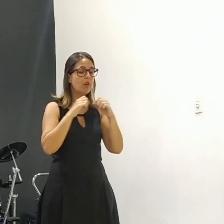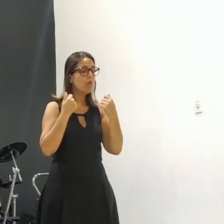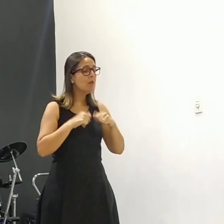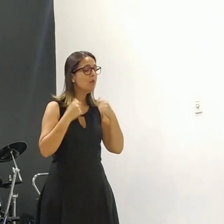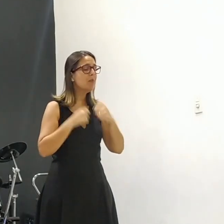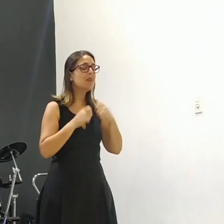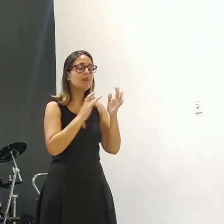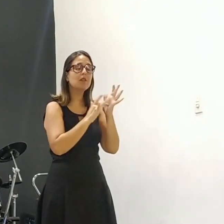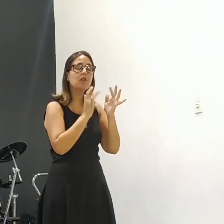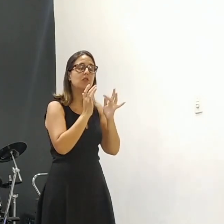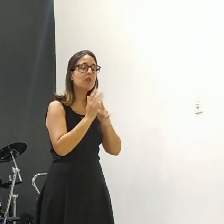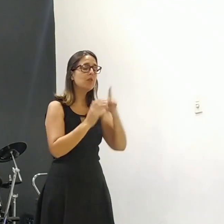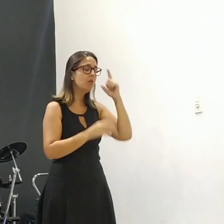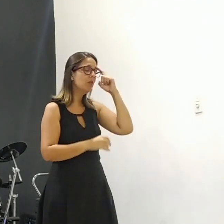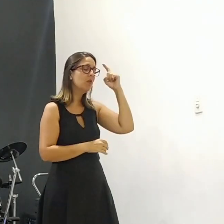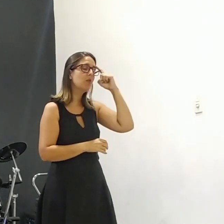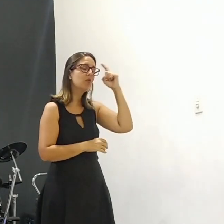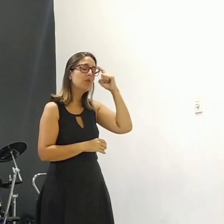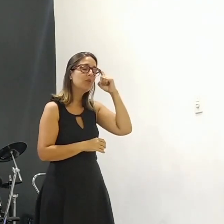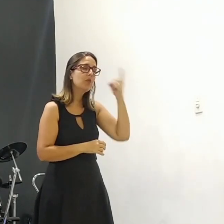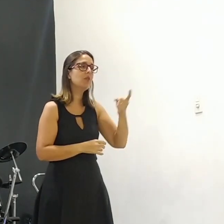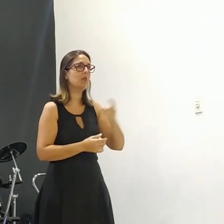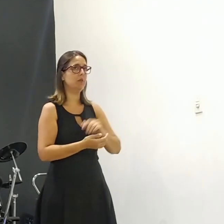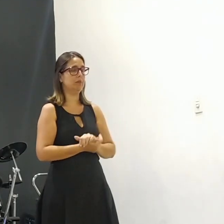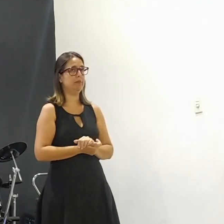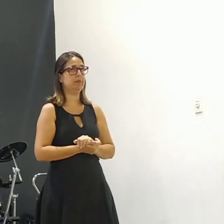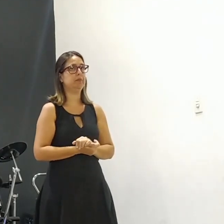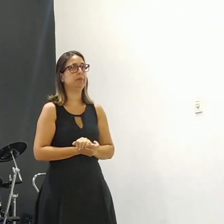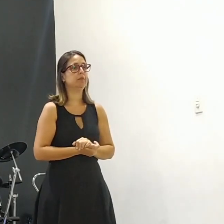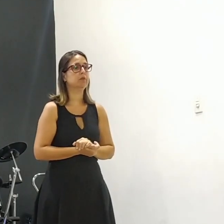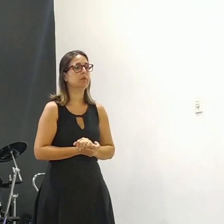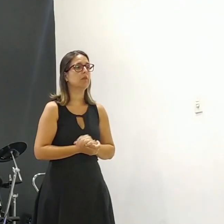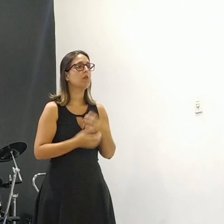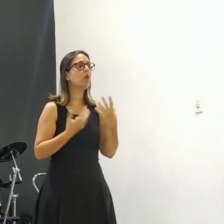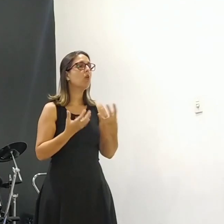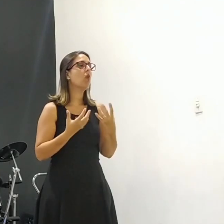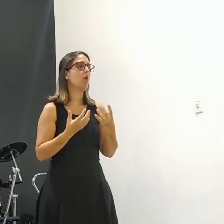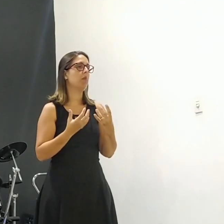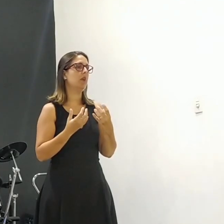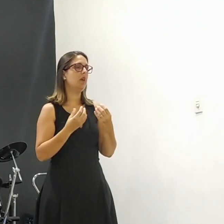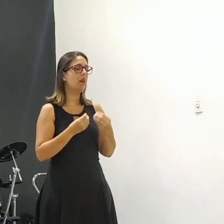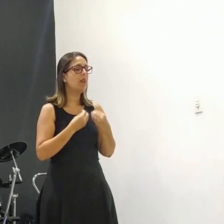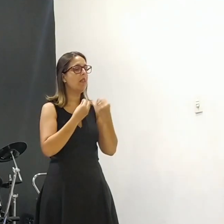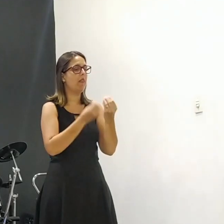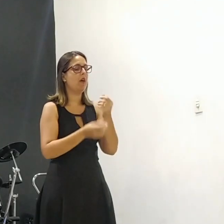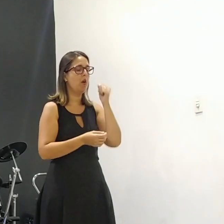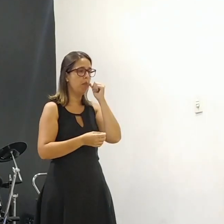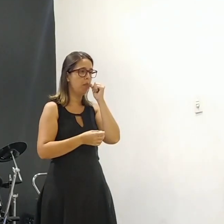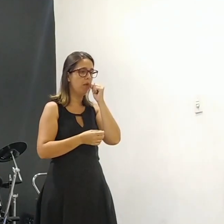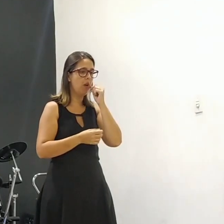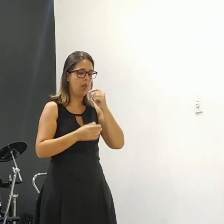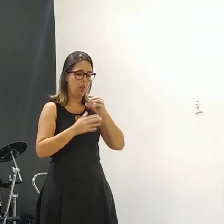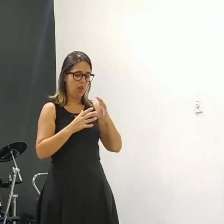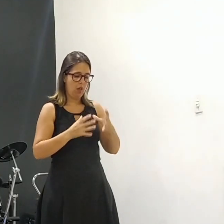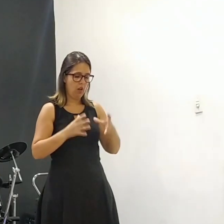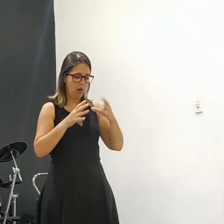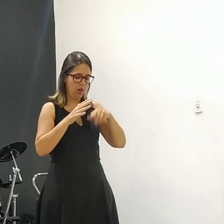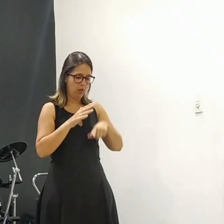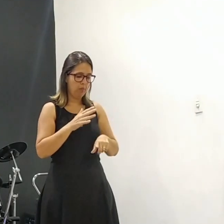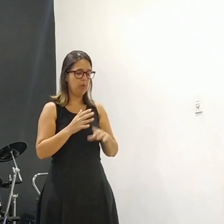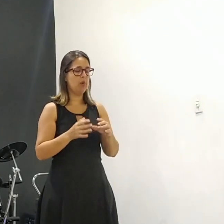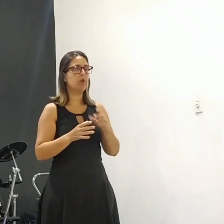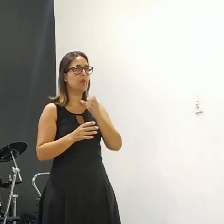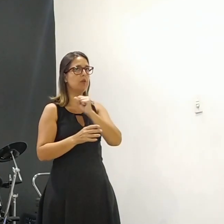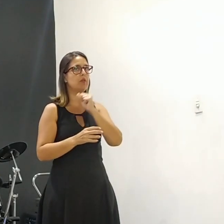tem que beber dessa água que Jesus está te dando, como ele queria dar para aquela mulher no poço de Samaria. João capítulo